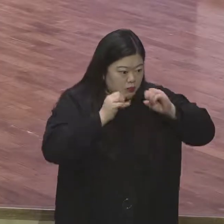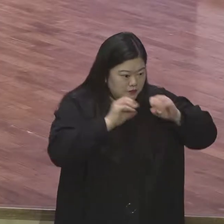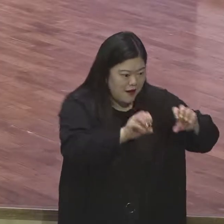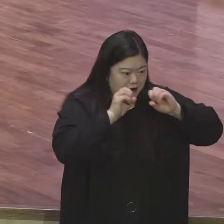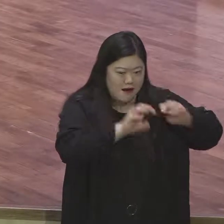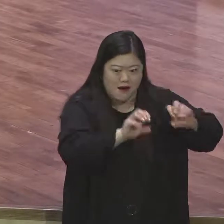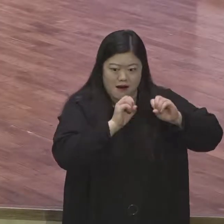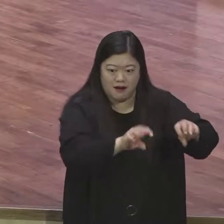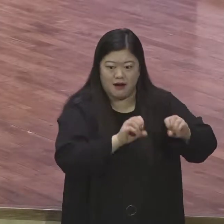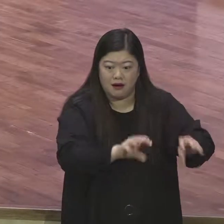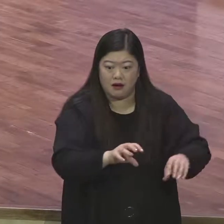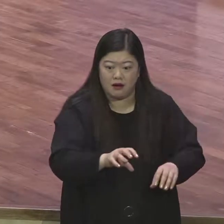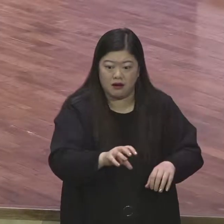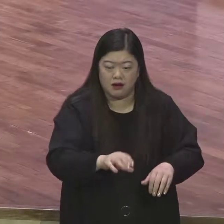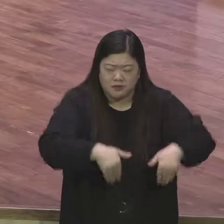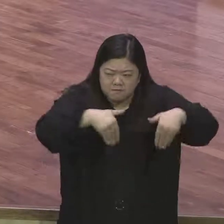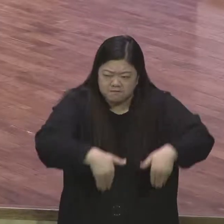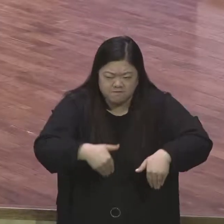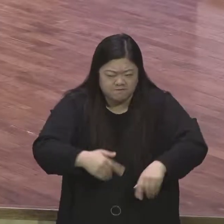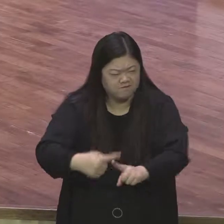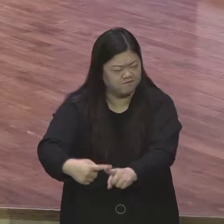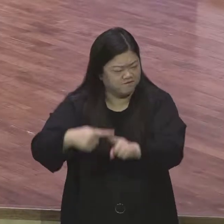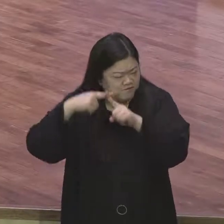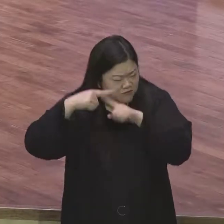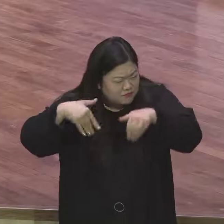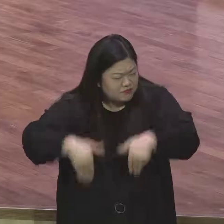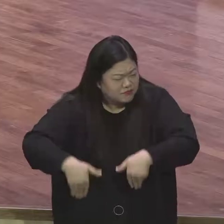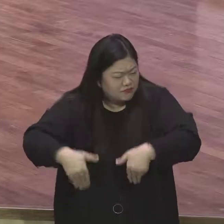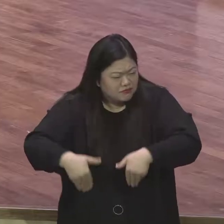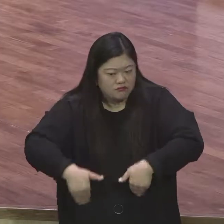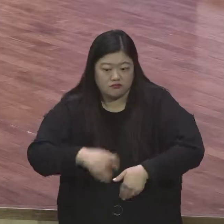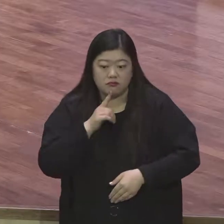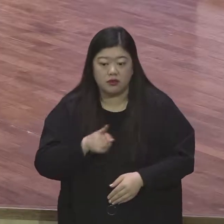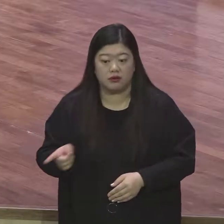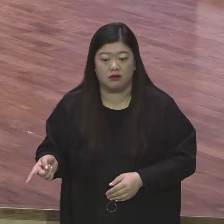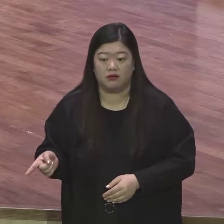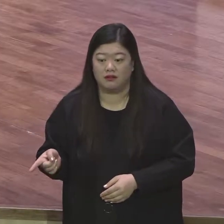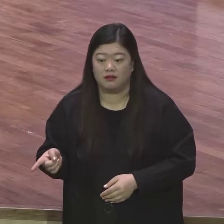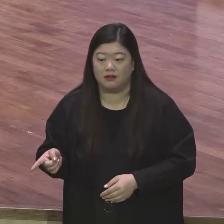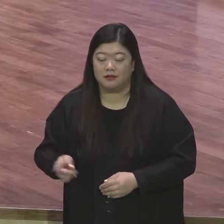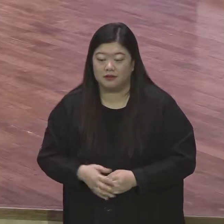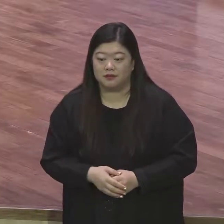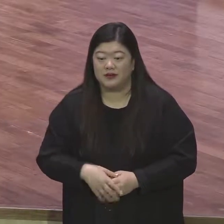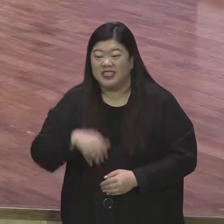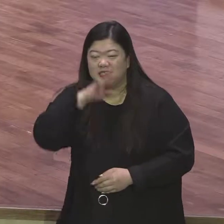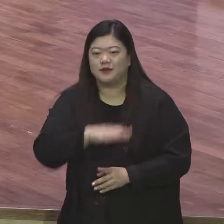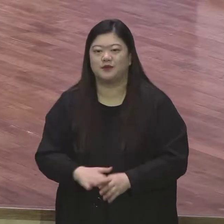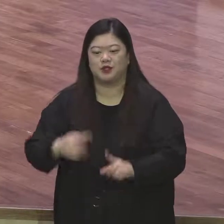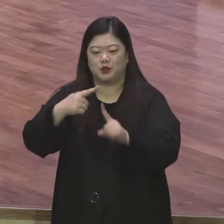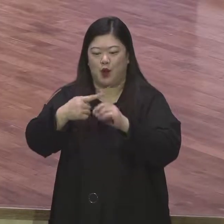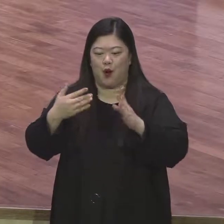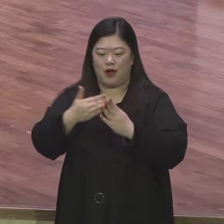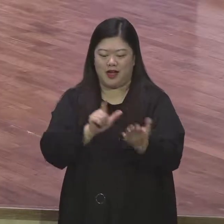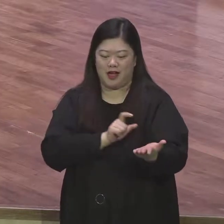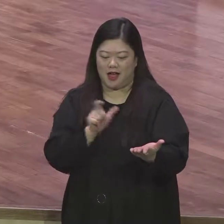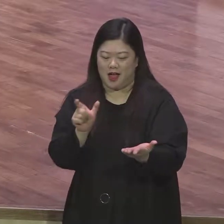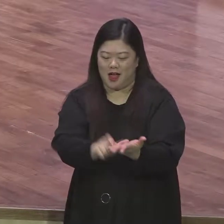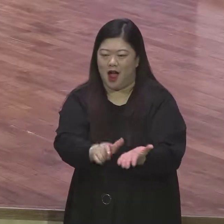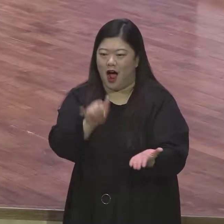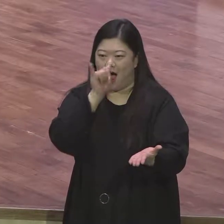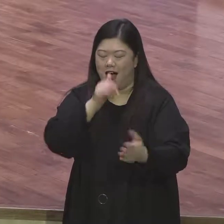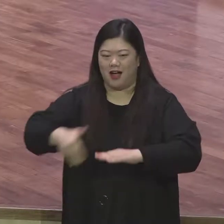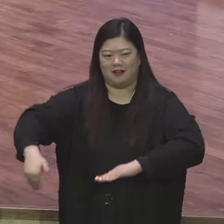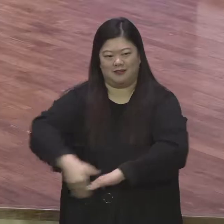위하여 생명건 헌신을 했다 이 말이. 그냥 교회 다녔다 정도 아니요.